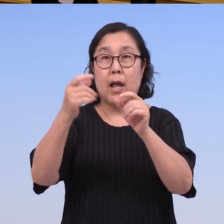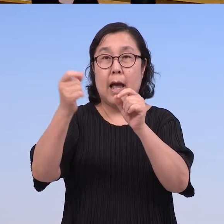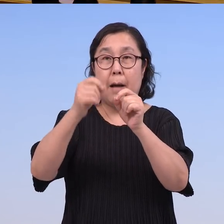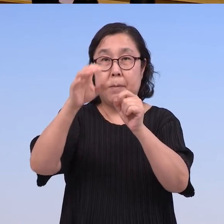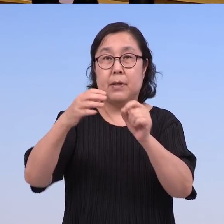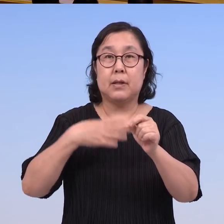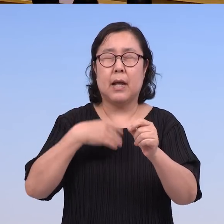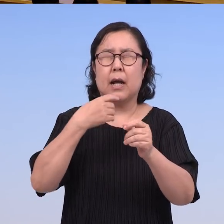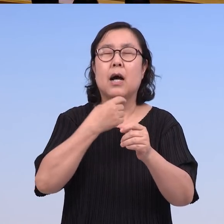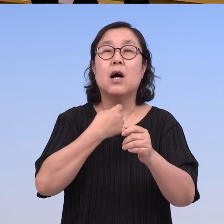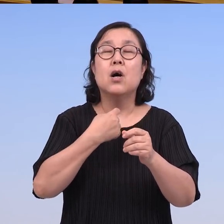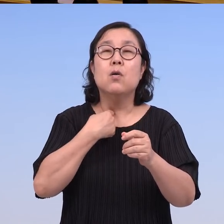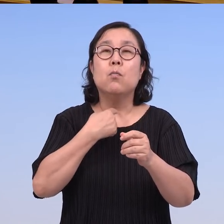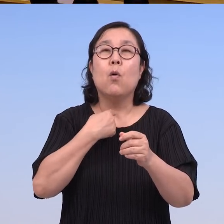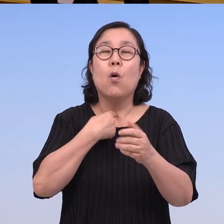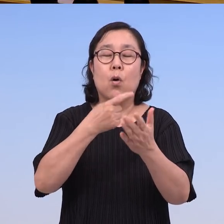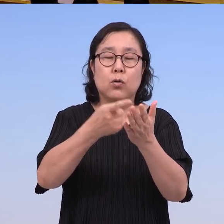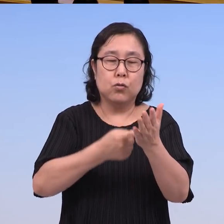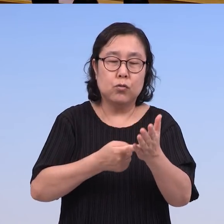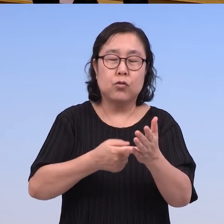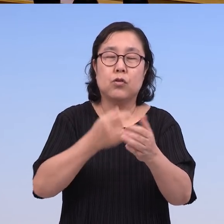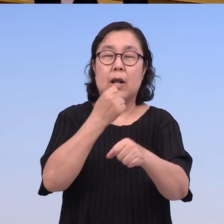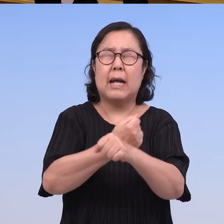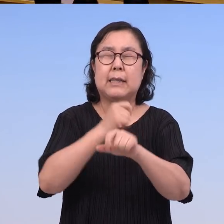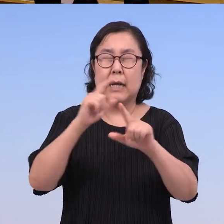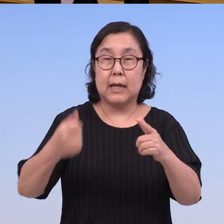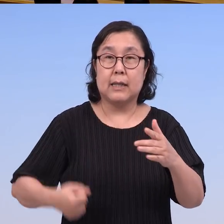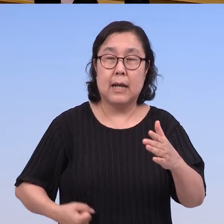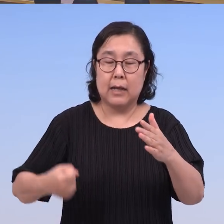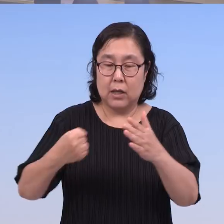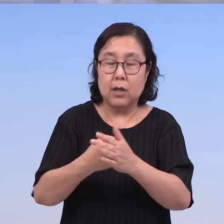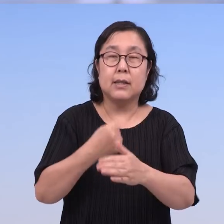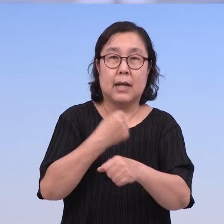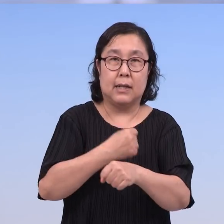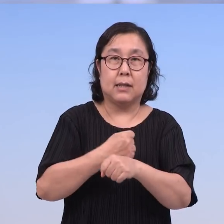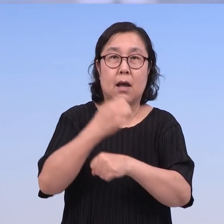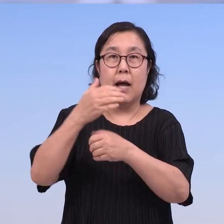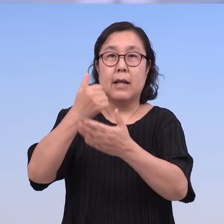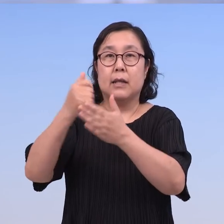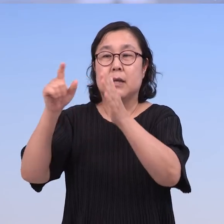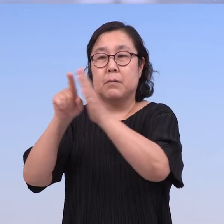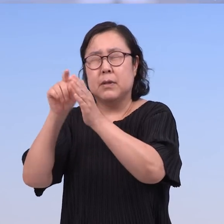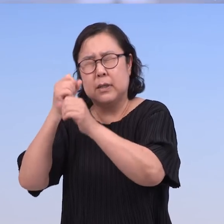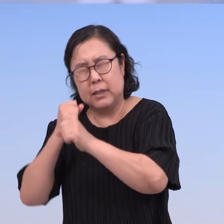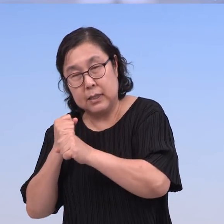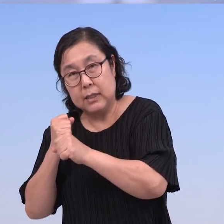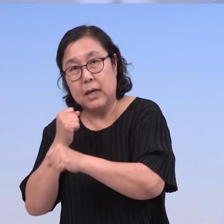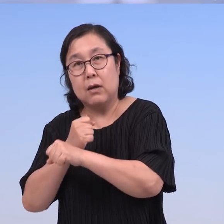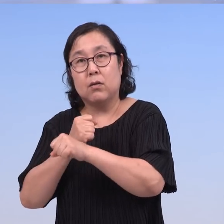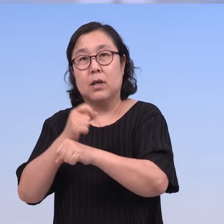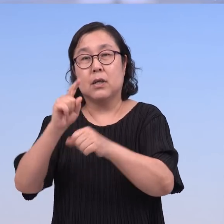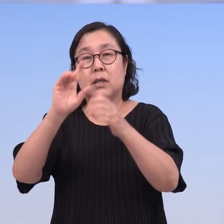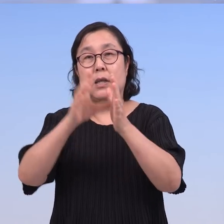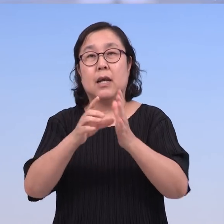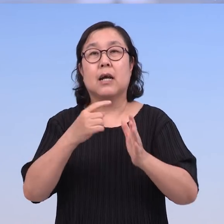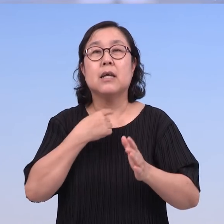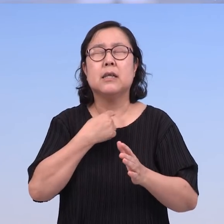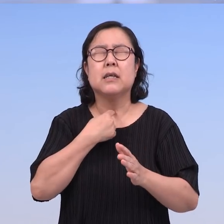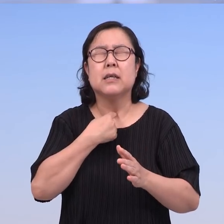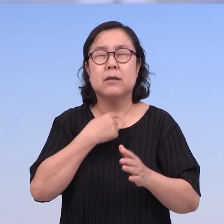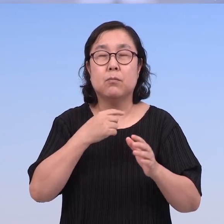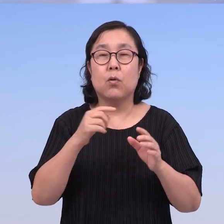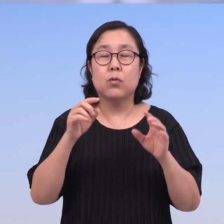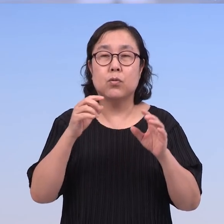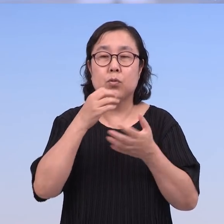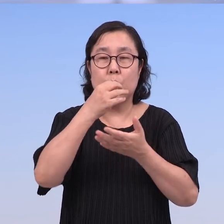하지 않겠다, 수술 안 한다, 마음을 먹은 거예요. 마음을 하나님 의지하면서. 그 당시로는 지금 이 정도 소리가 나올